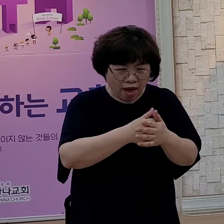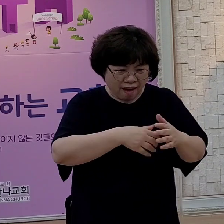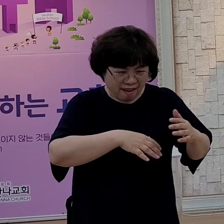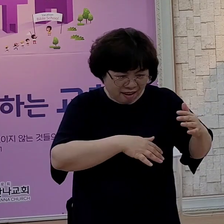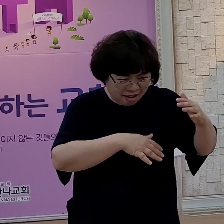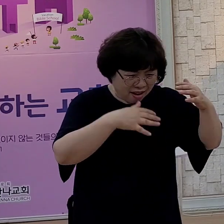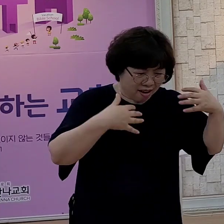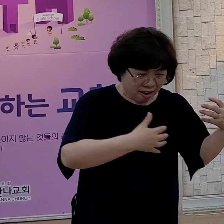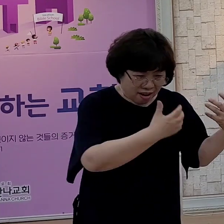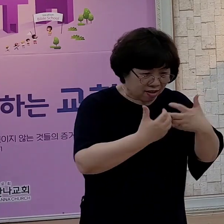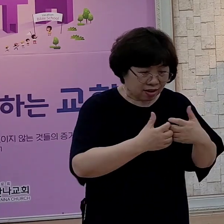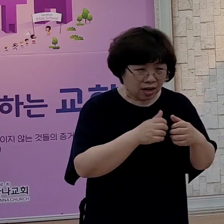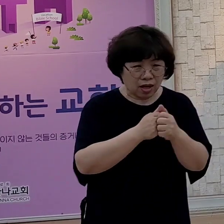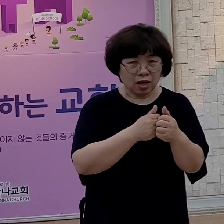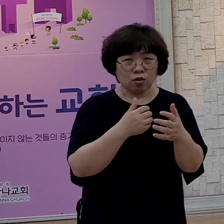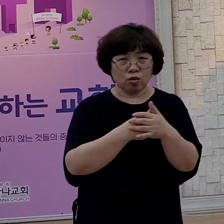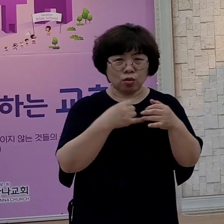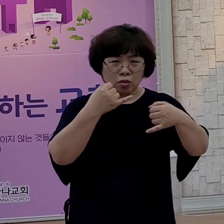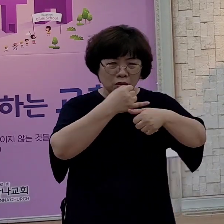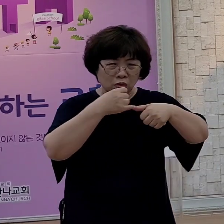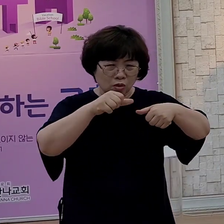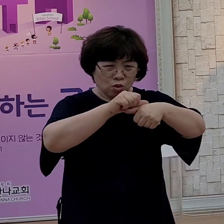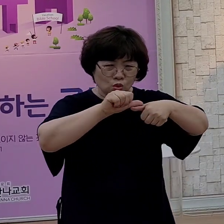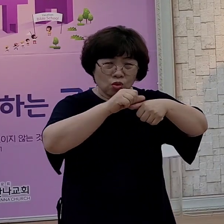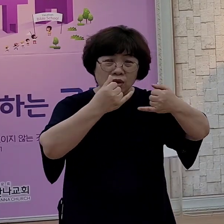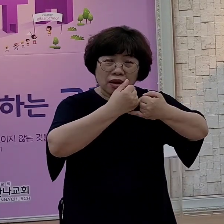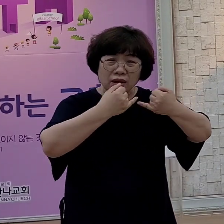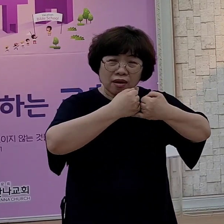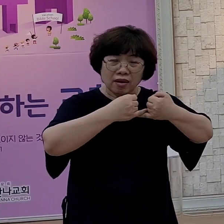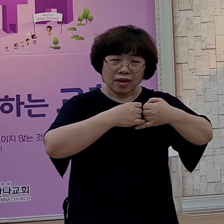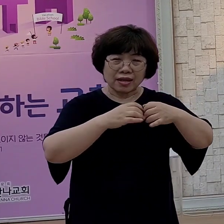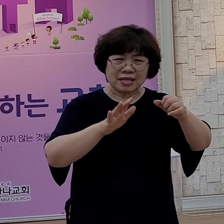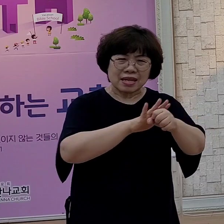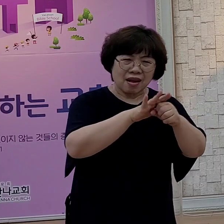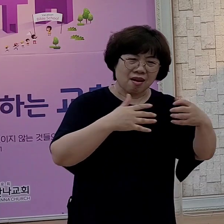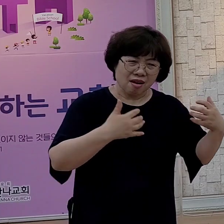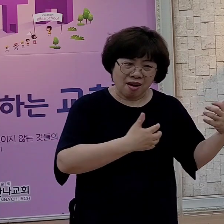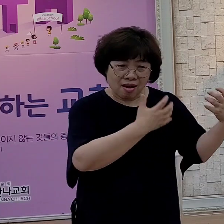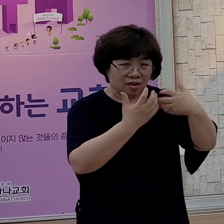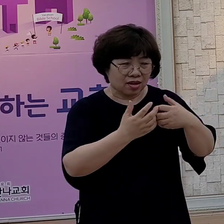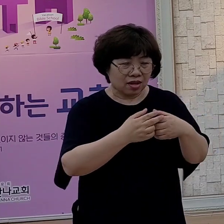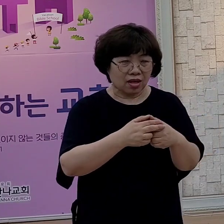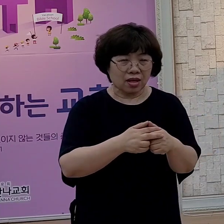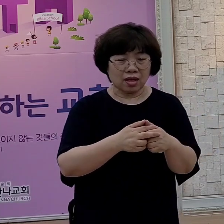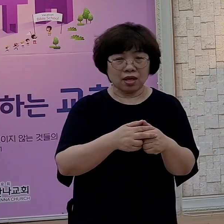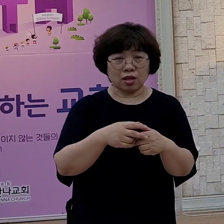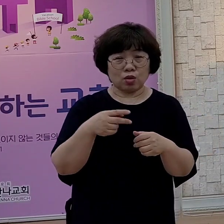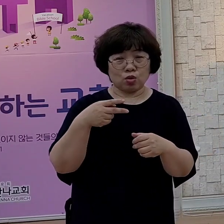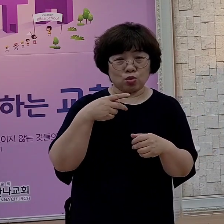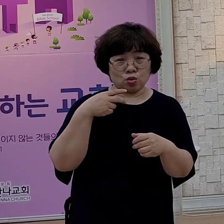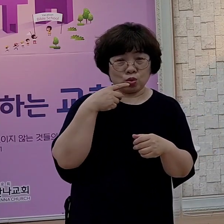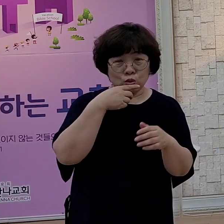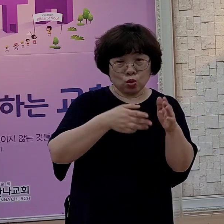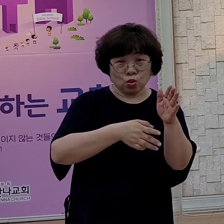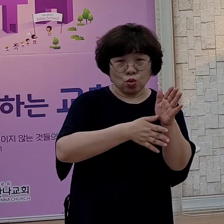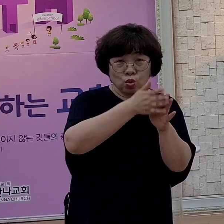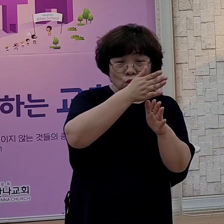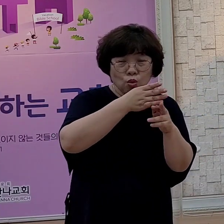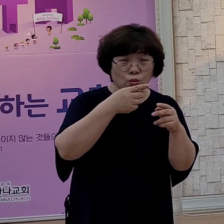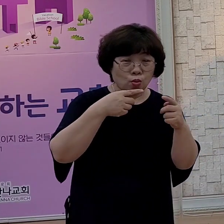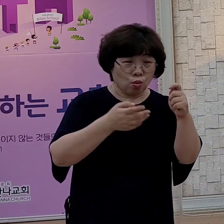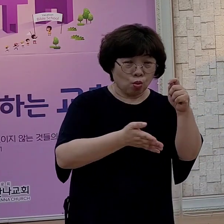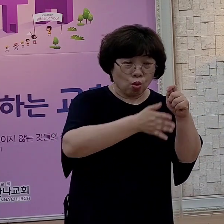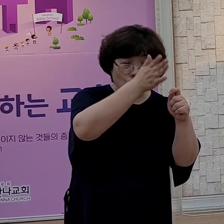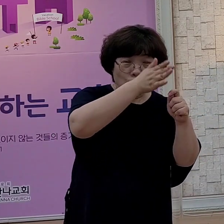짝이 없고 동성애가 난무하는 그 소돔과 고모라 땅에 여러분 거기에도 살려두고 싶은